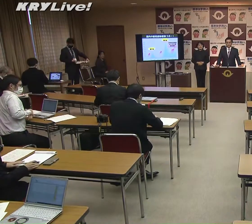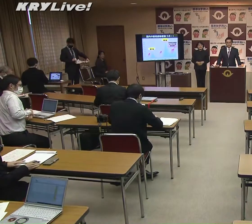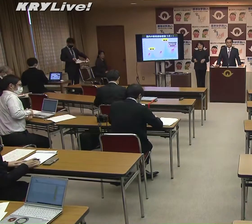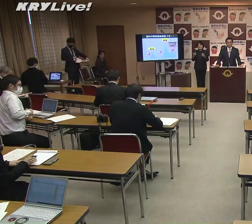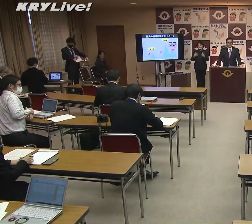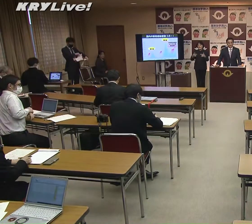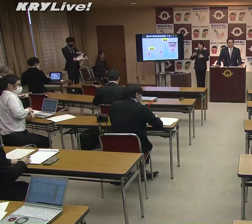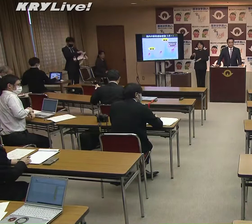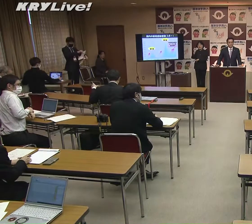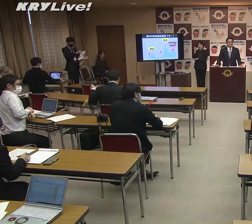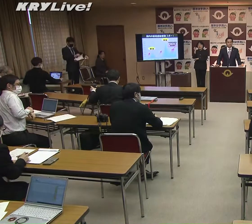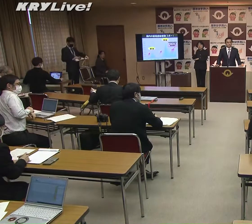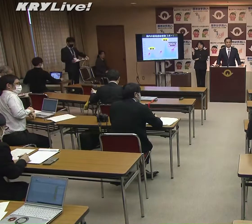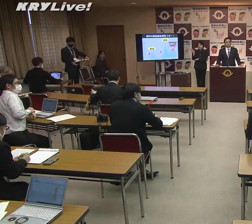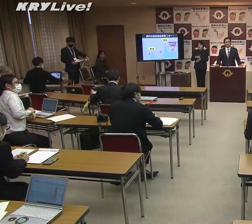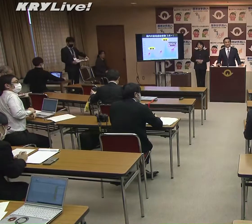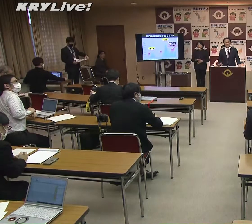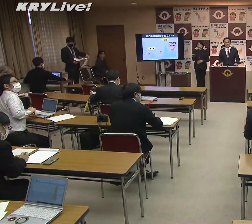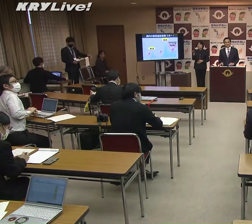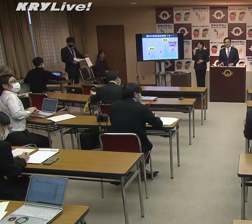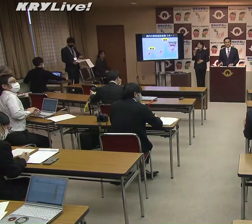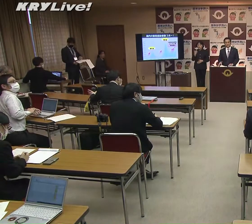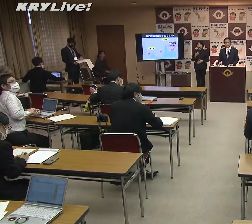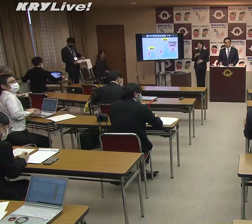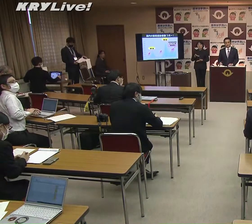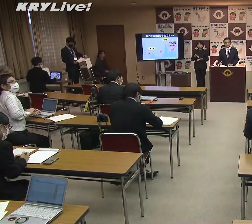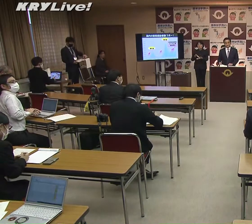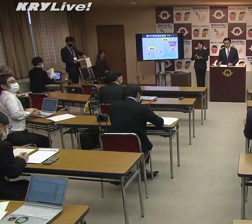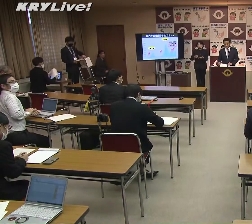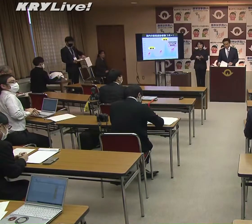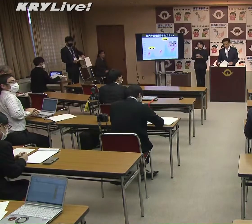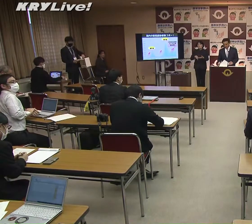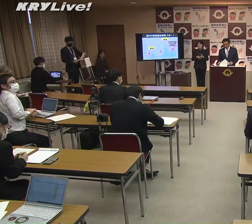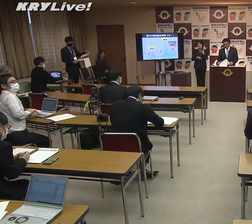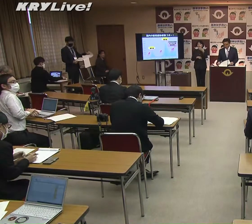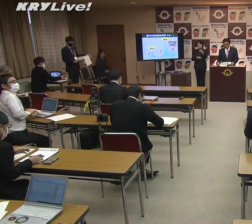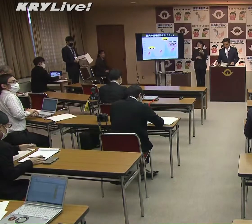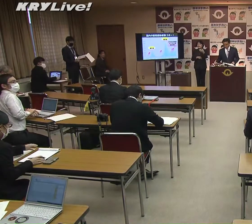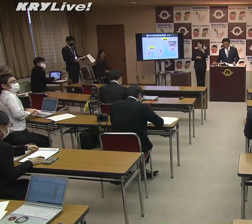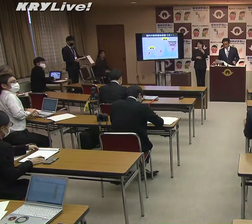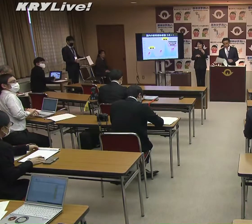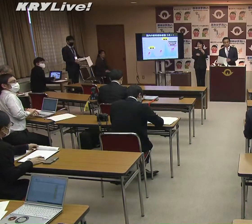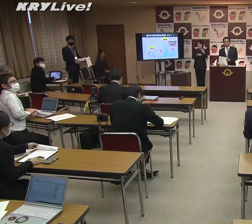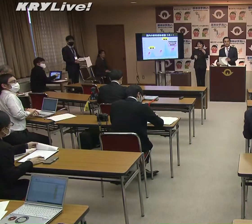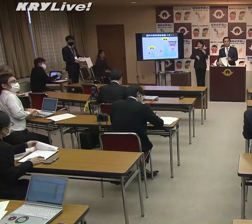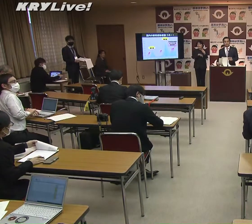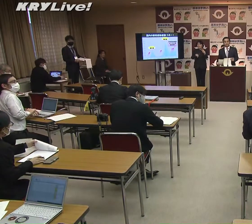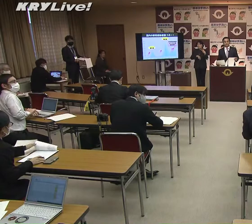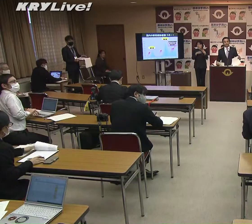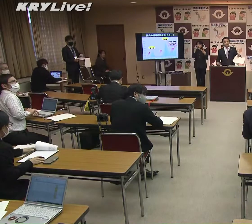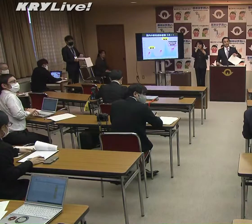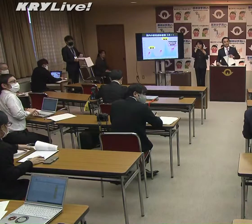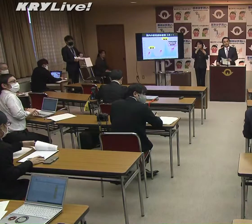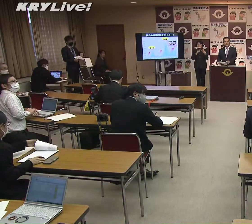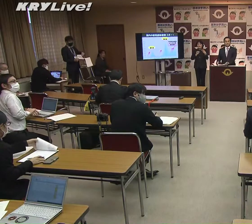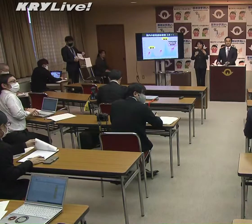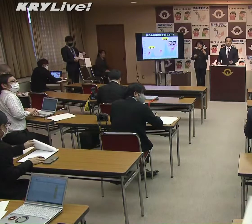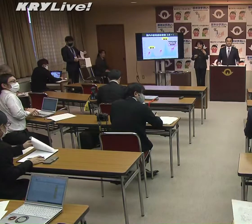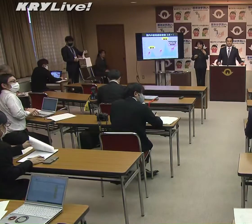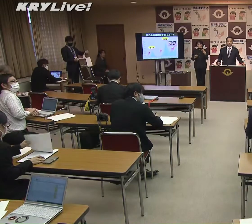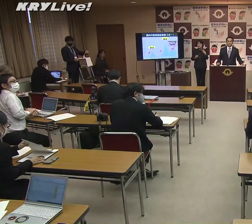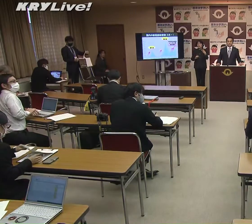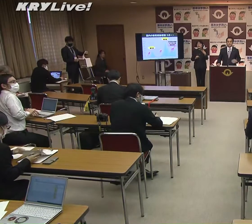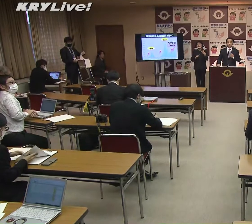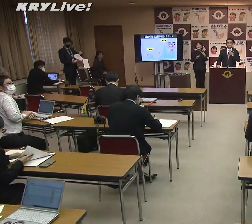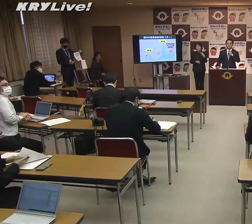新聞記者から先ほどお話の中で93人の方の検査をされて1人陽性が分かったというお話がありました。